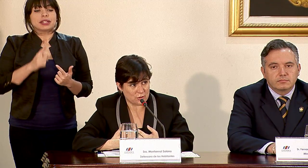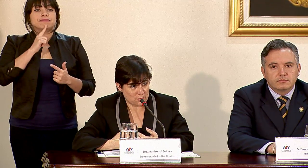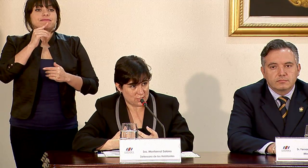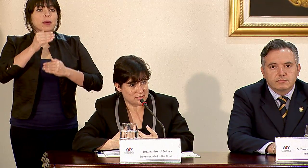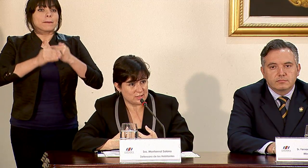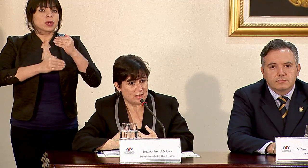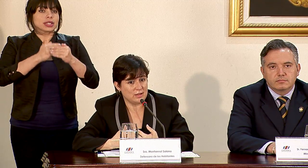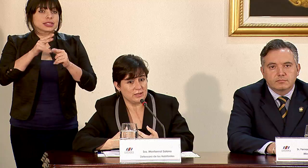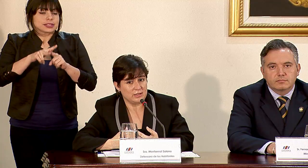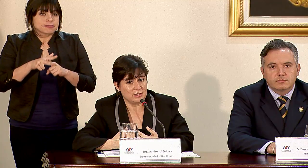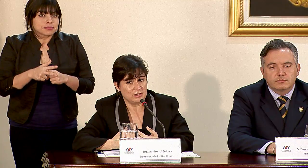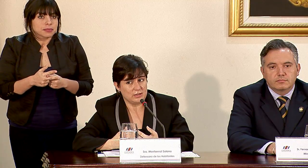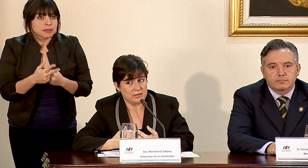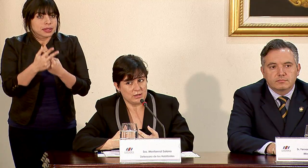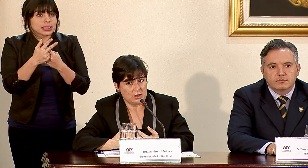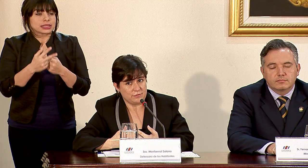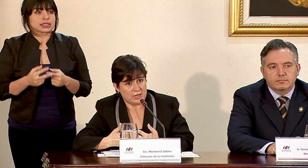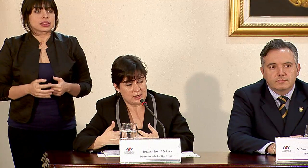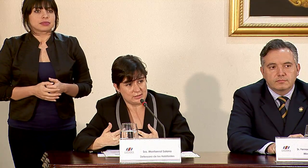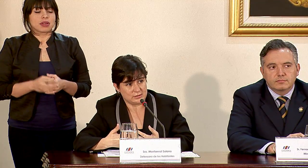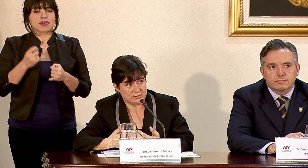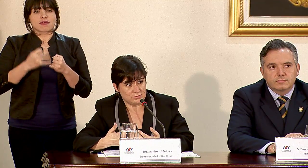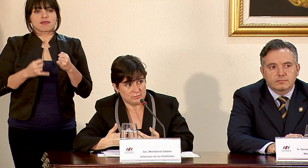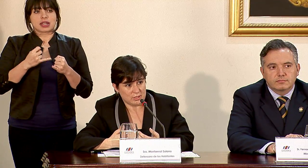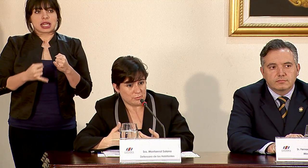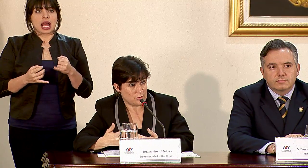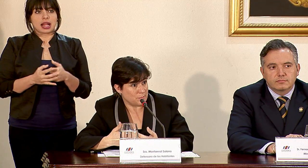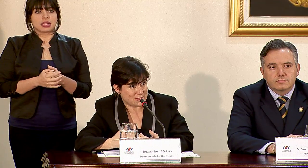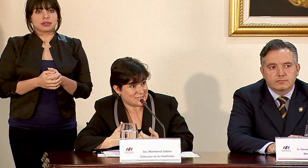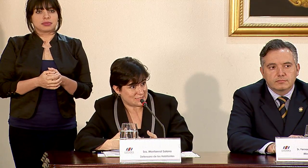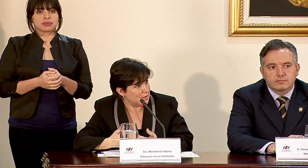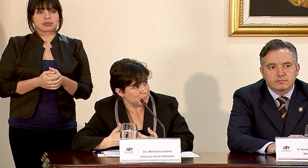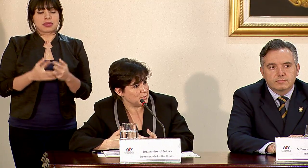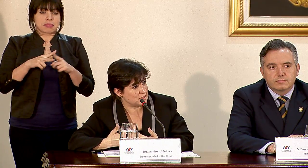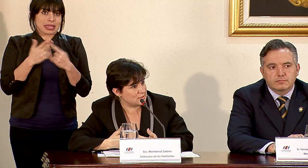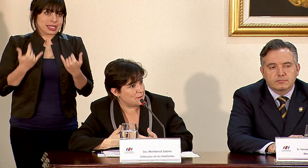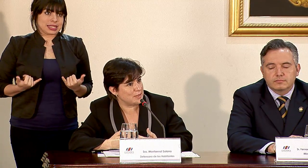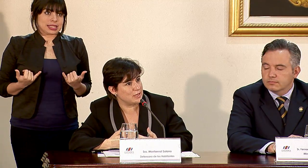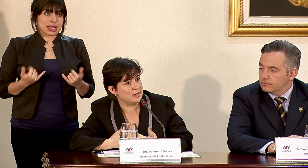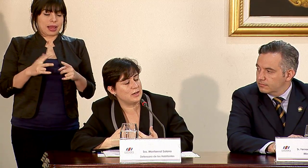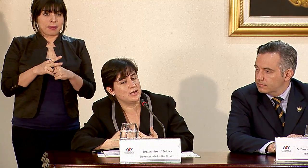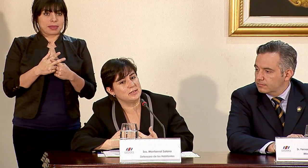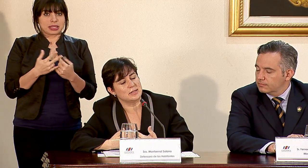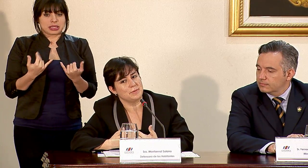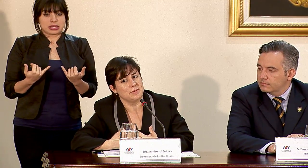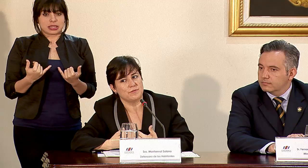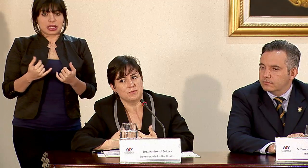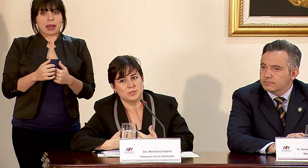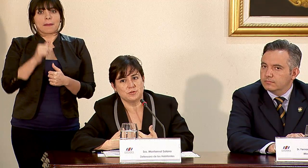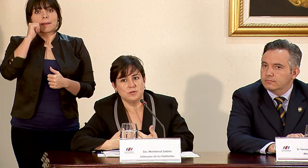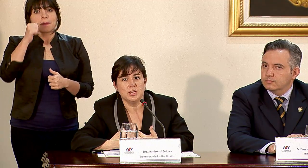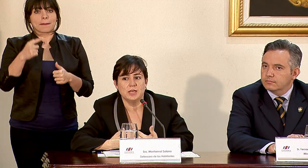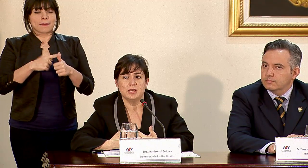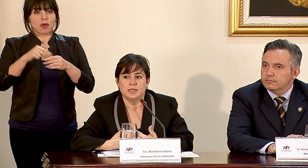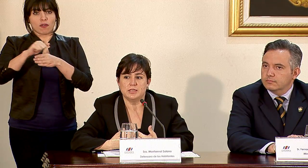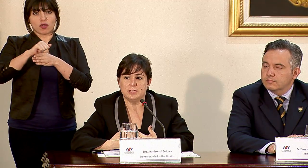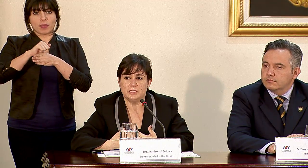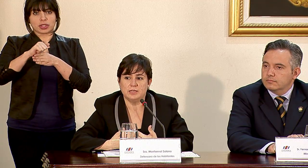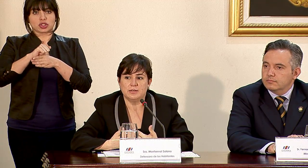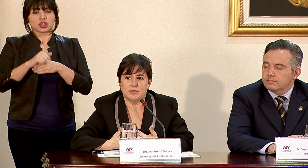un proceso que comienza a finales… bueno, empieza ya, empieza ya mañana, es la primera formación